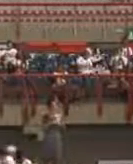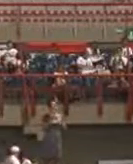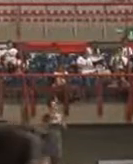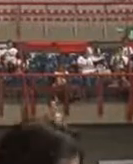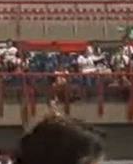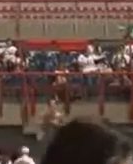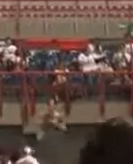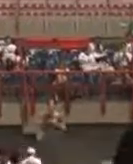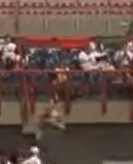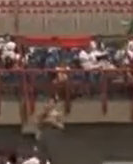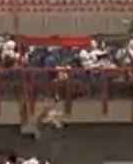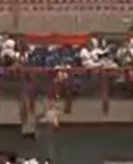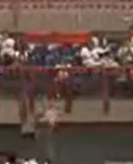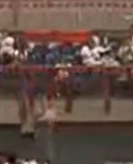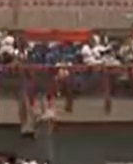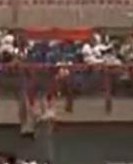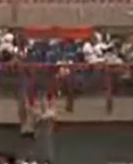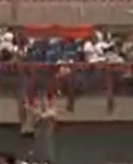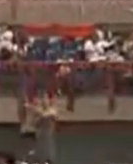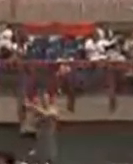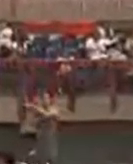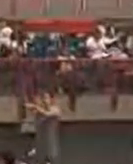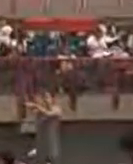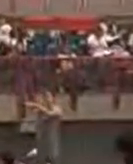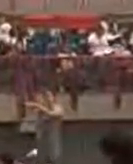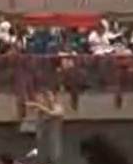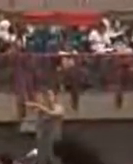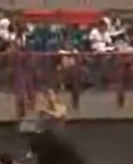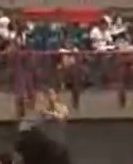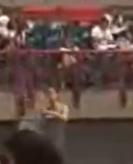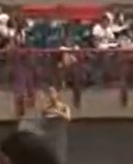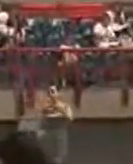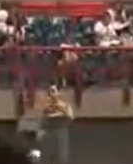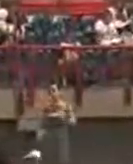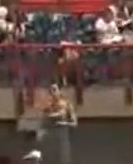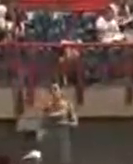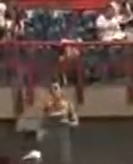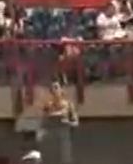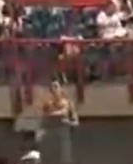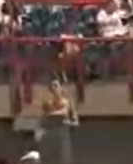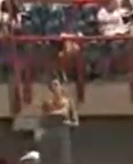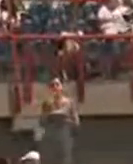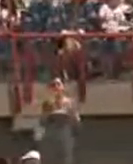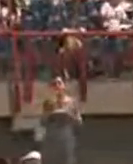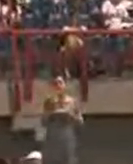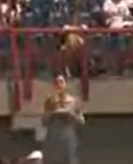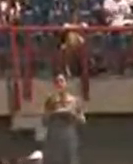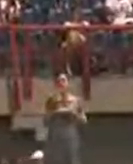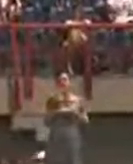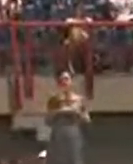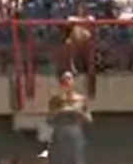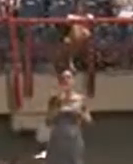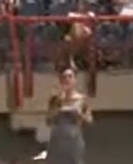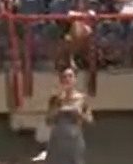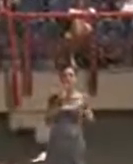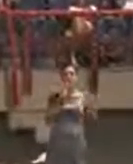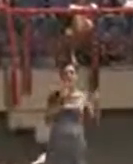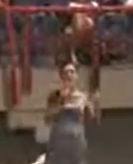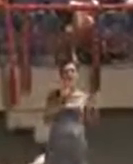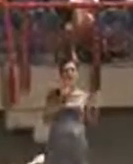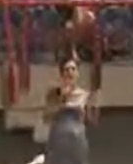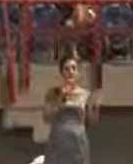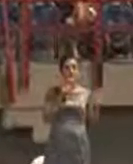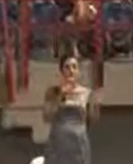12h30. E ficamos aqui corrigindo redação, tirando dúvidas das redações corrigidas